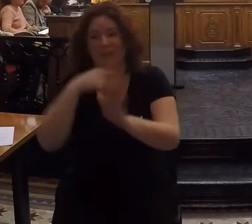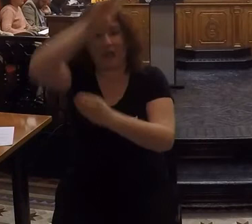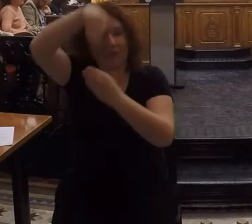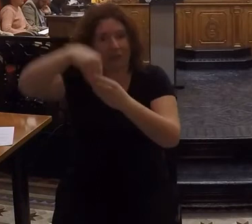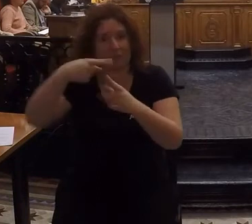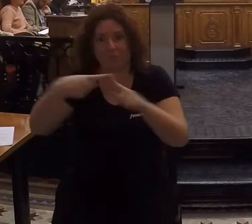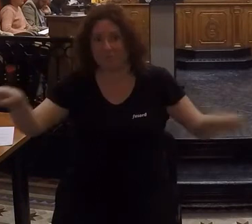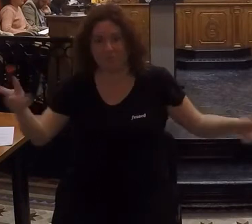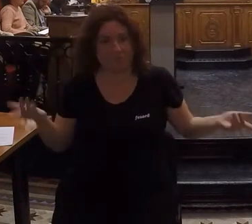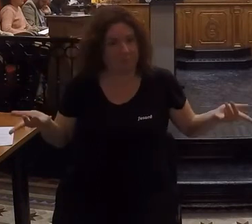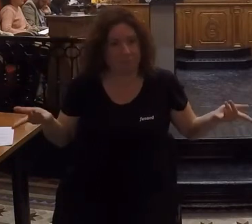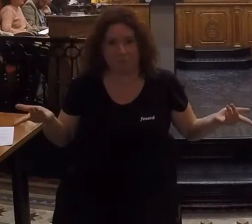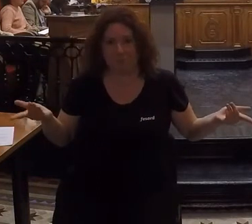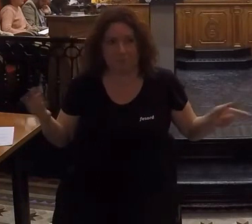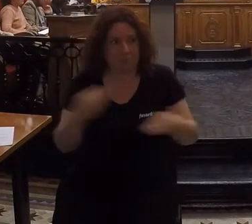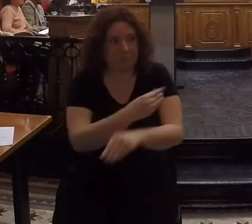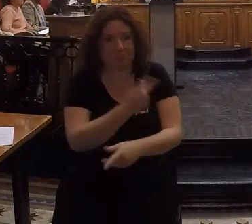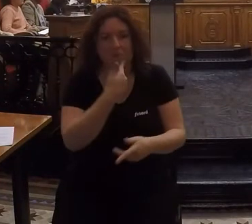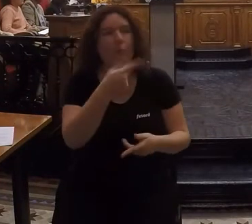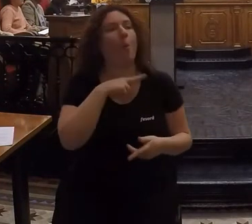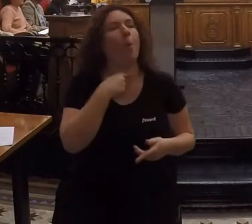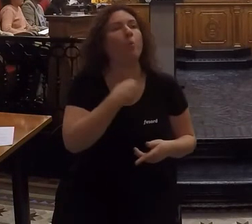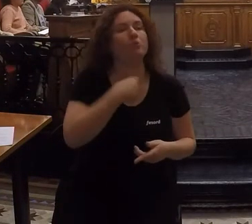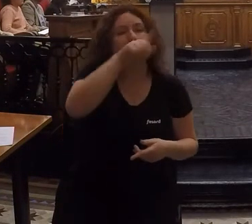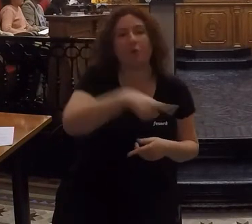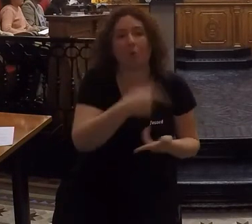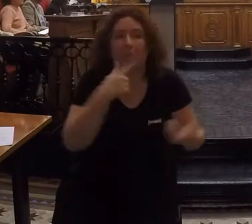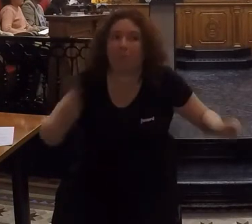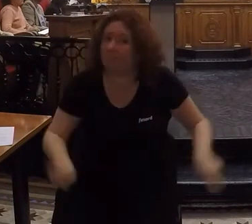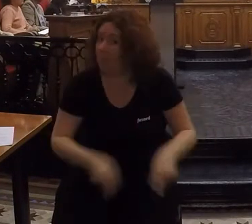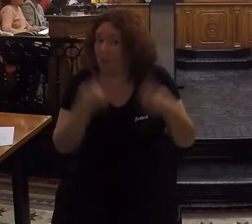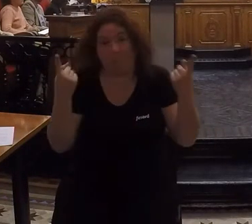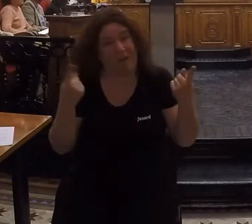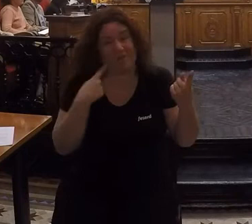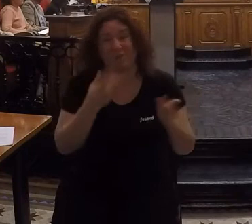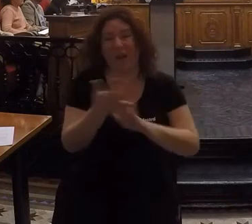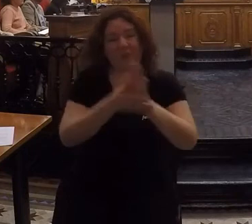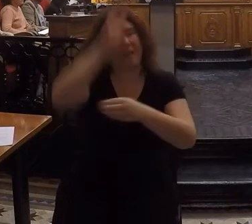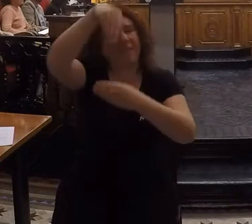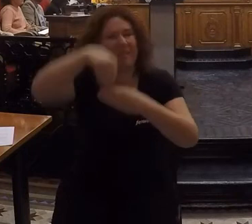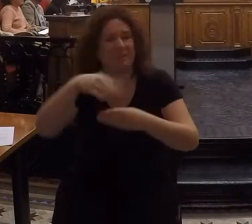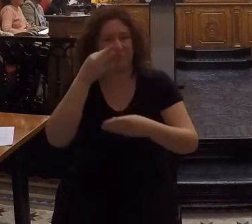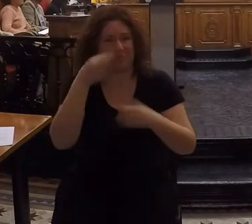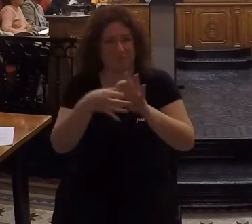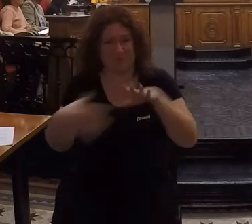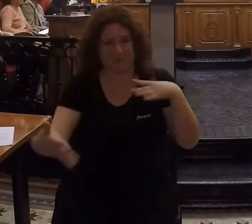modificación. Y eso, le guste a usted o no le guste, eso es así. Que usted quiere continuar hablando del IBI, bien, pues hablemos del IBI, si no hay ningún problema. También dice